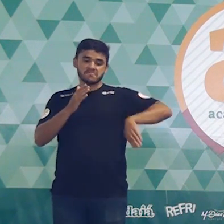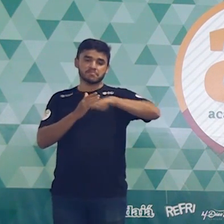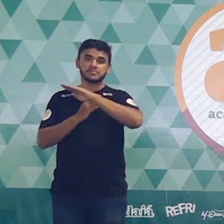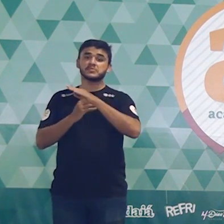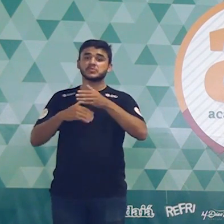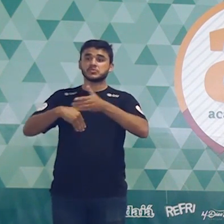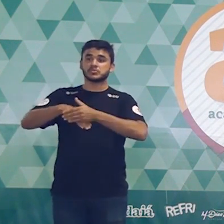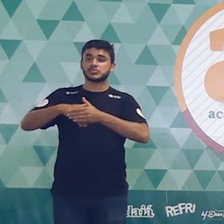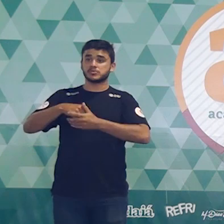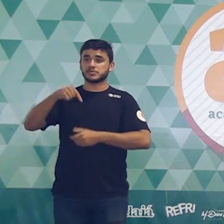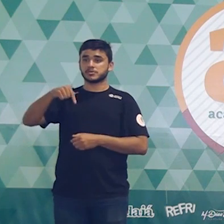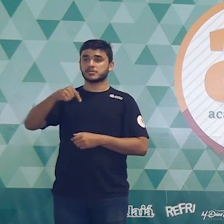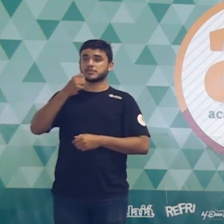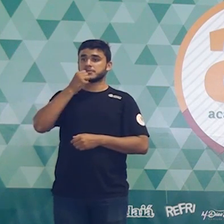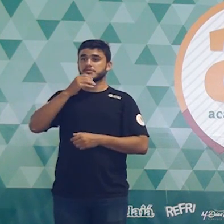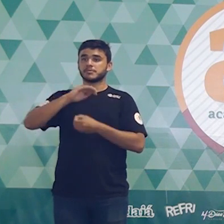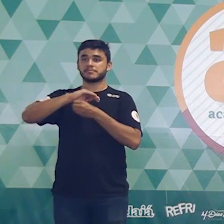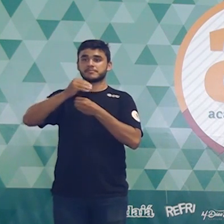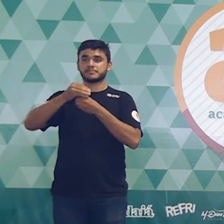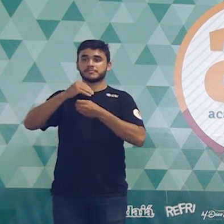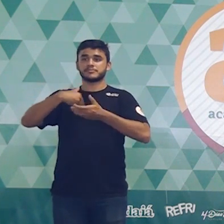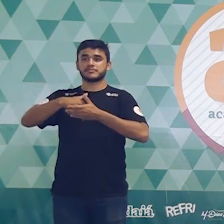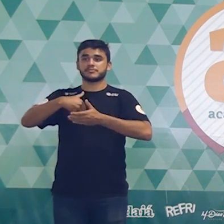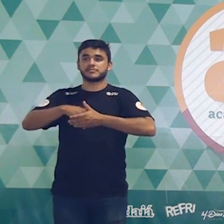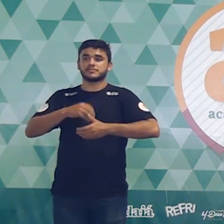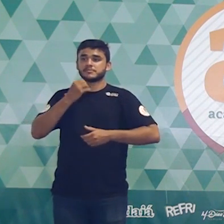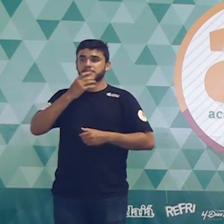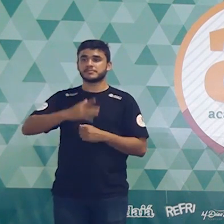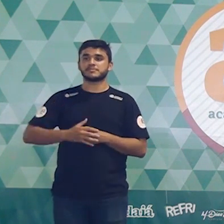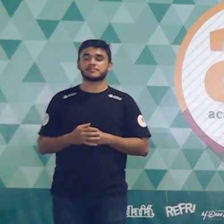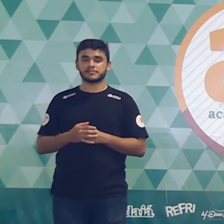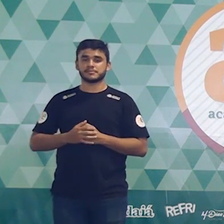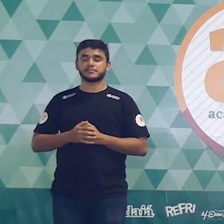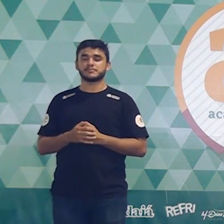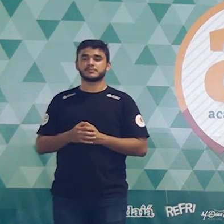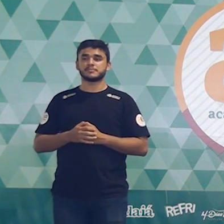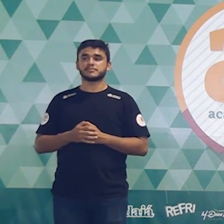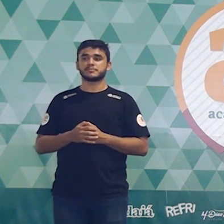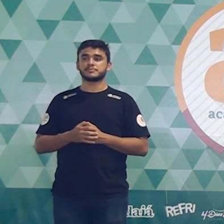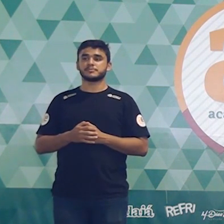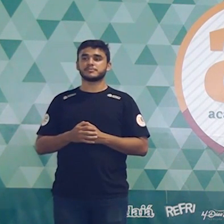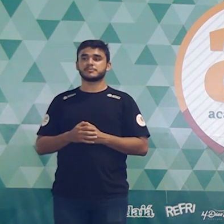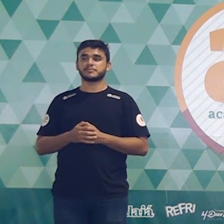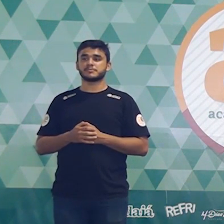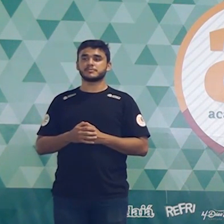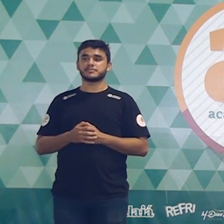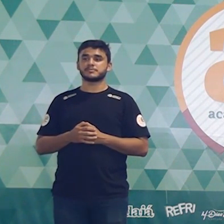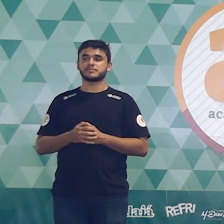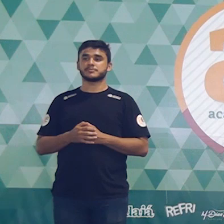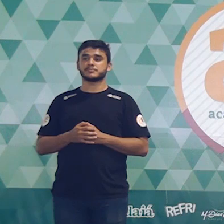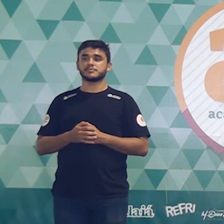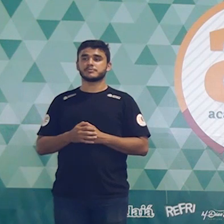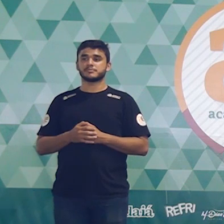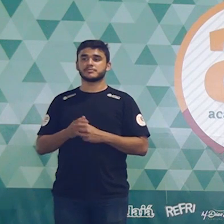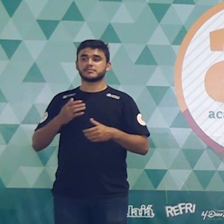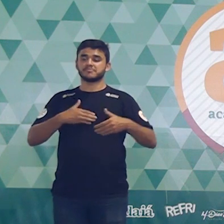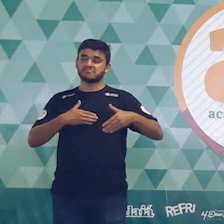Joguei muito nessa quadra aqui. Quando eu pegava aqui, pegou aqui, caiu na patada aqui do Diego Pereira, era gol. Aqui, fiz muito gol